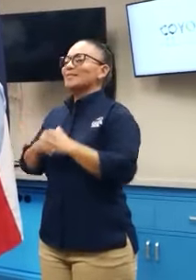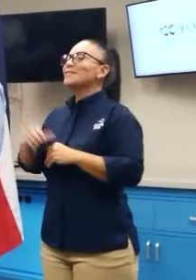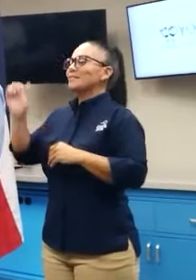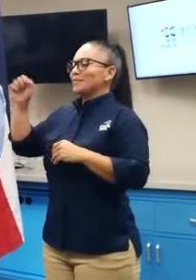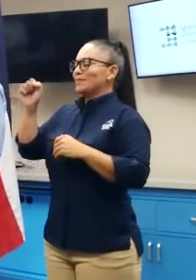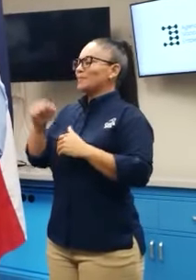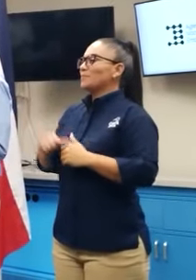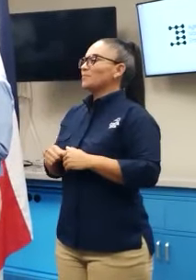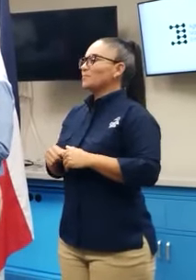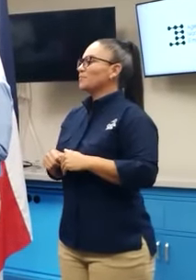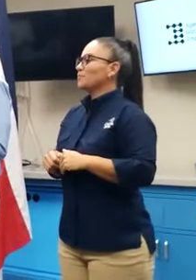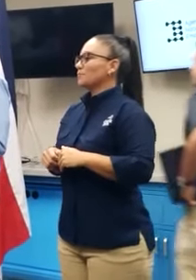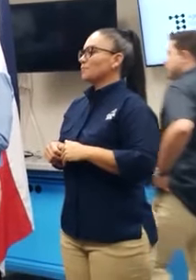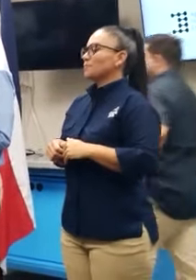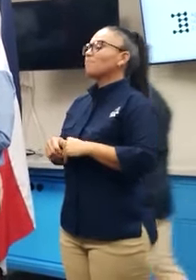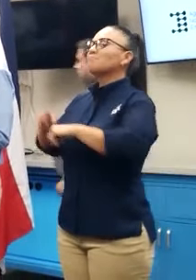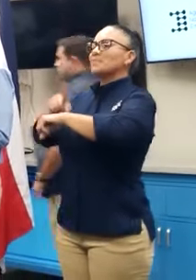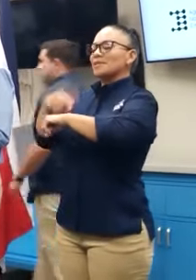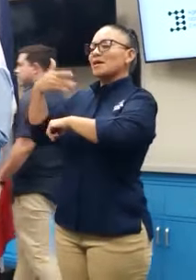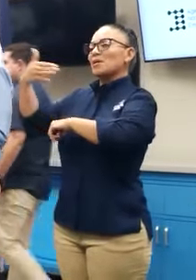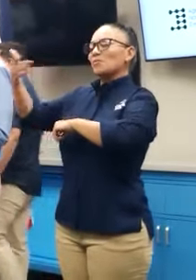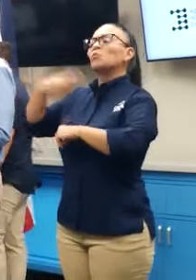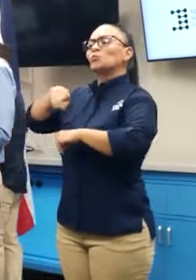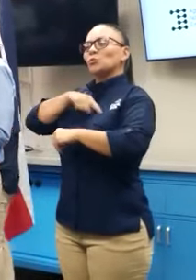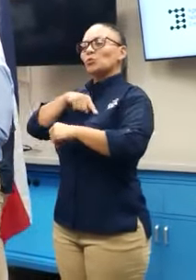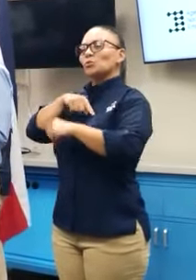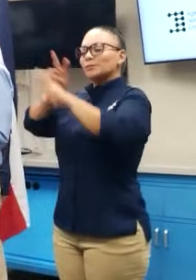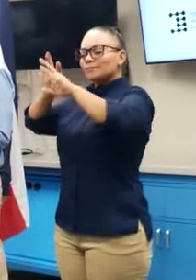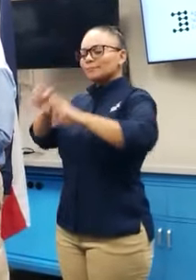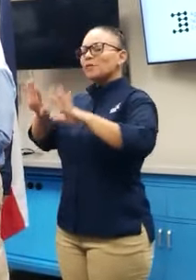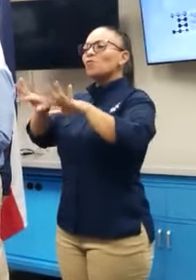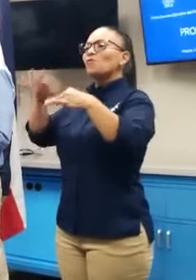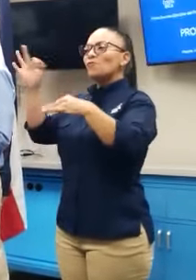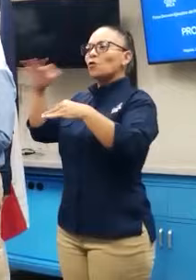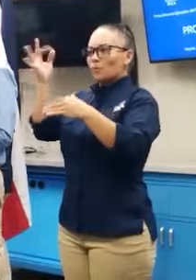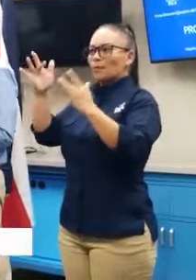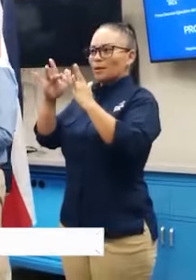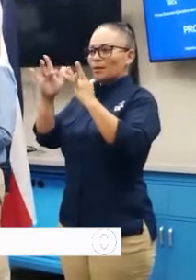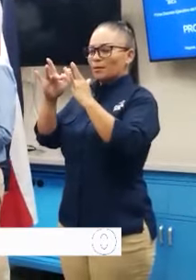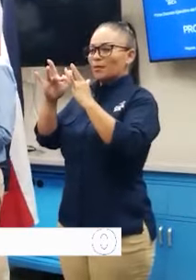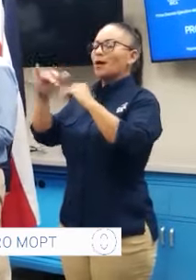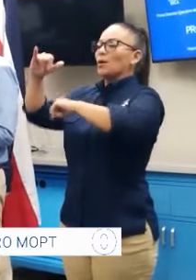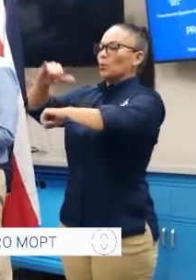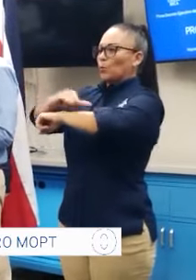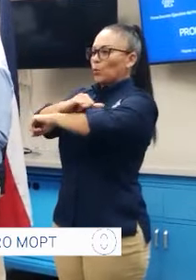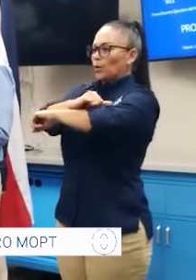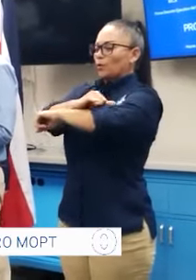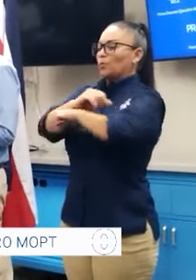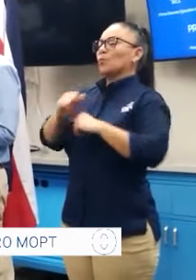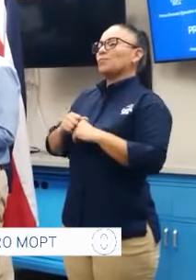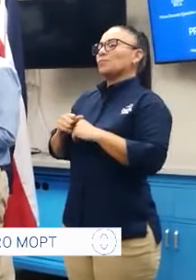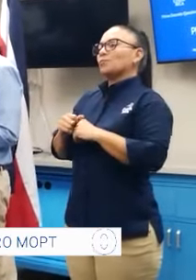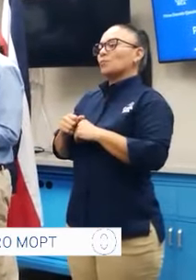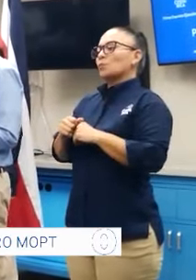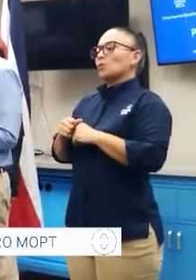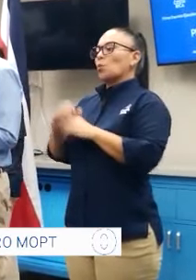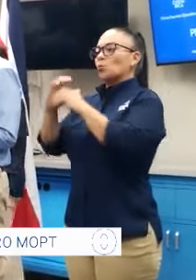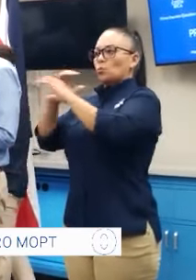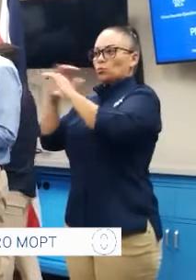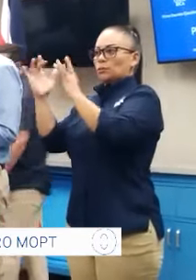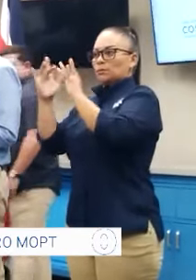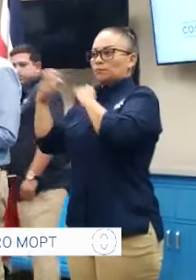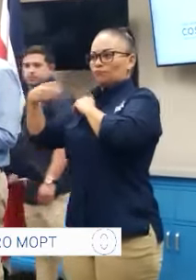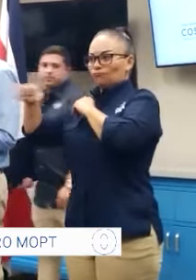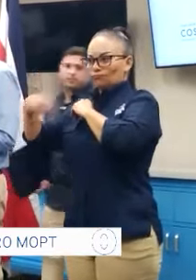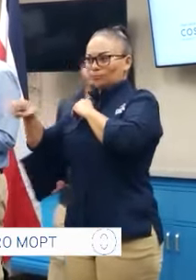Sí, hace ya algún tiempo estamos analizando la forma de conectar el aeropuerto con el transporte público, y